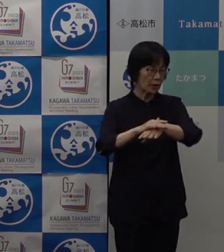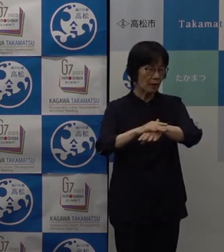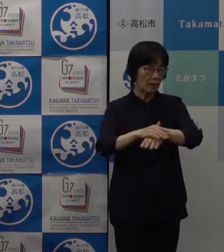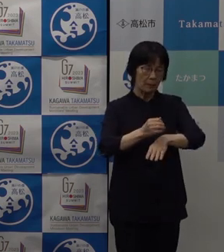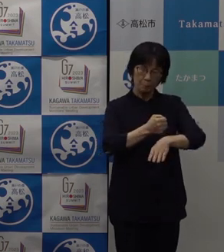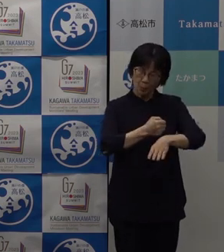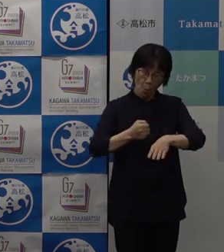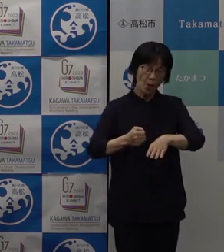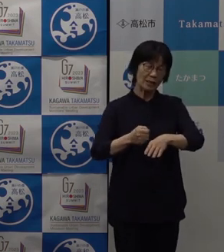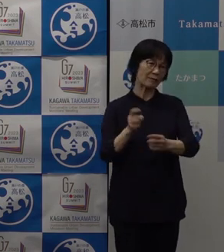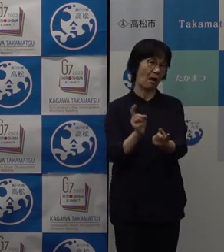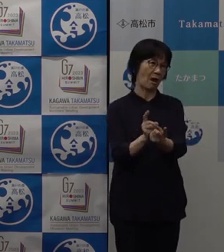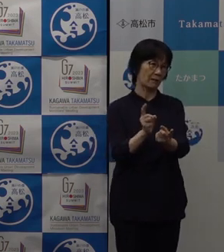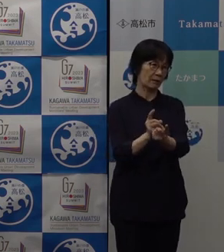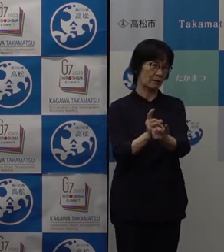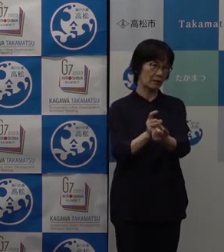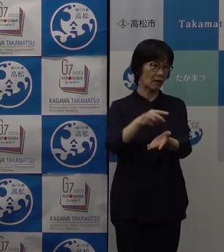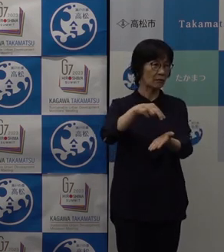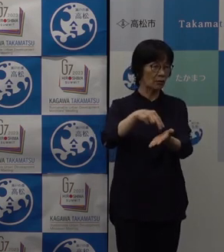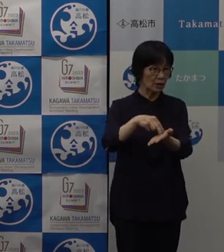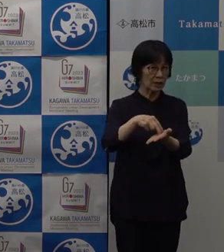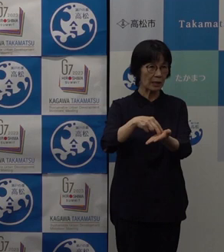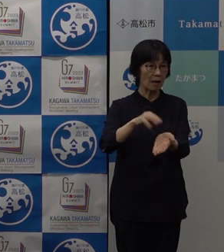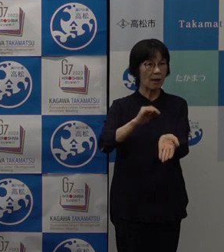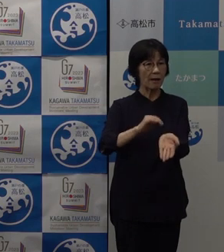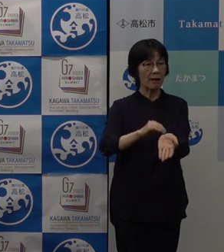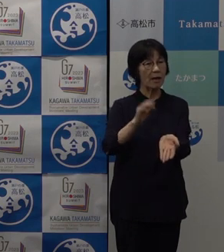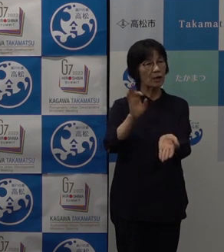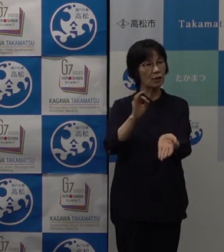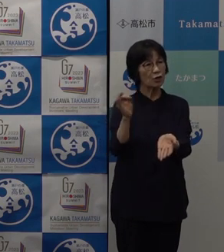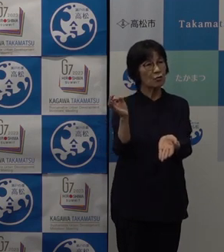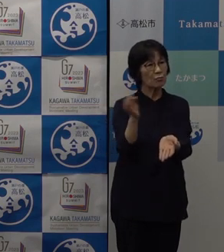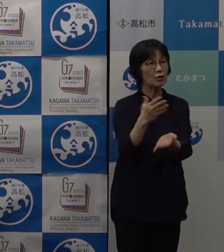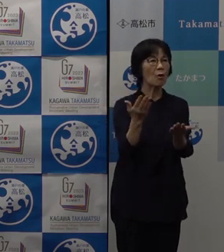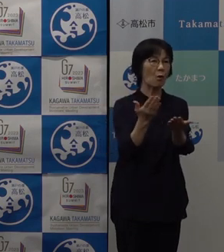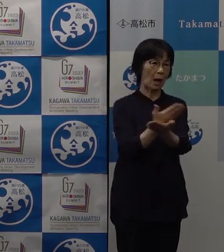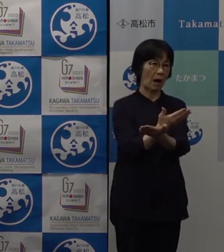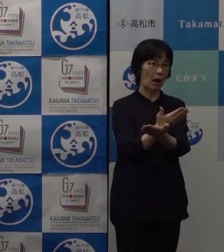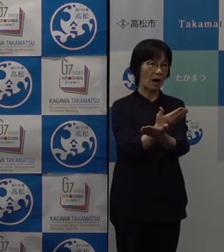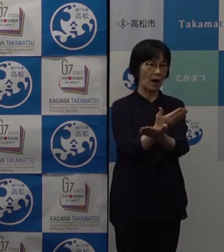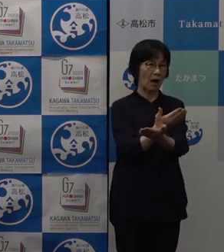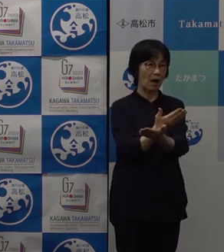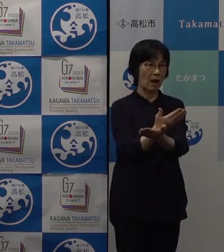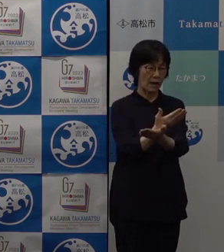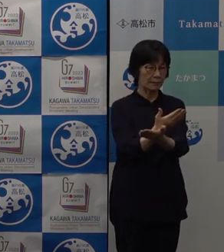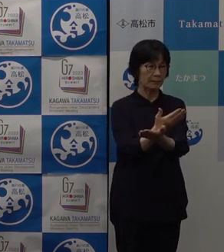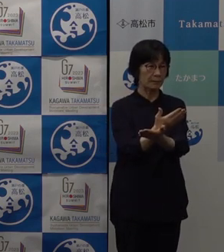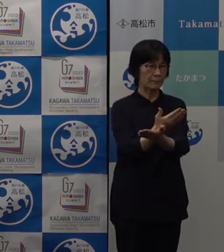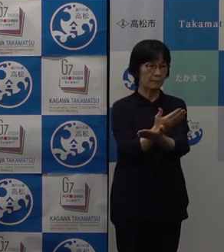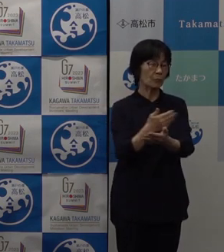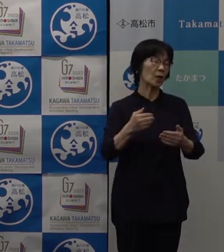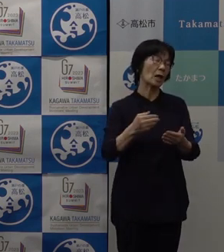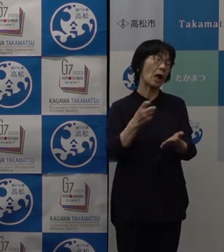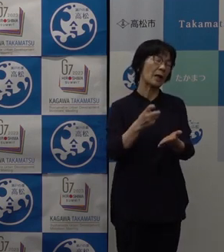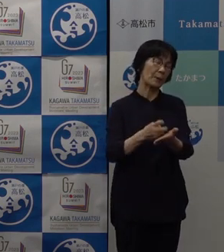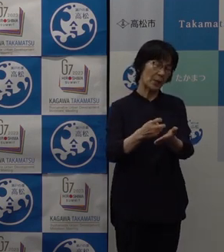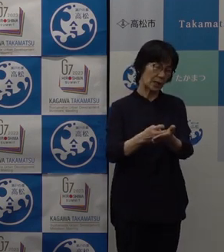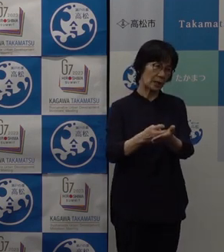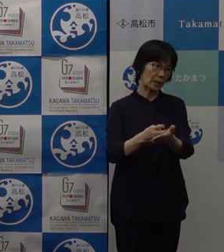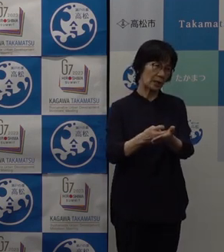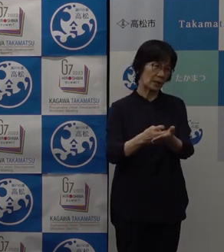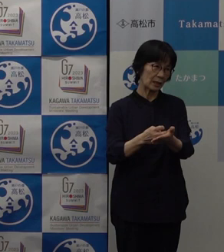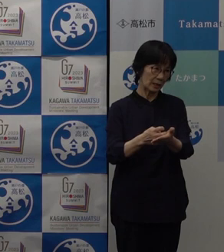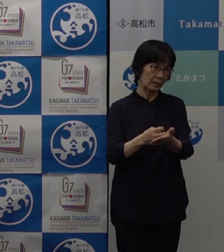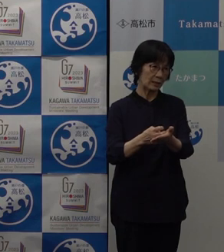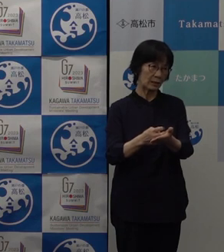策として、医療費の無料化というのを国で一律的に措置すべきというふうに、まあ、市長会等を通じ